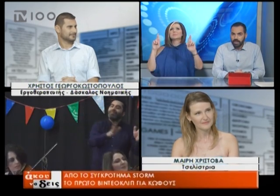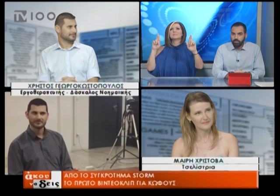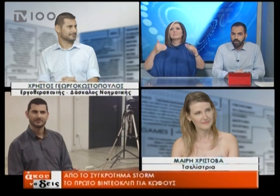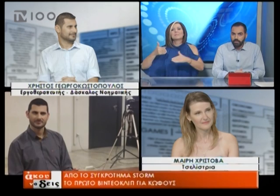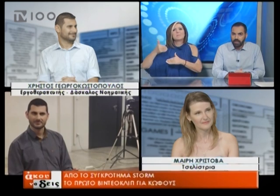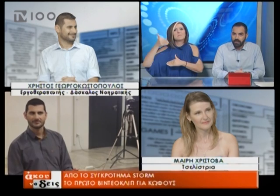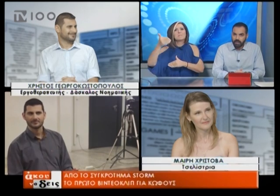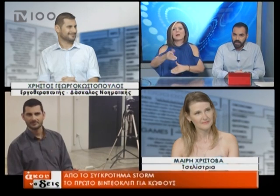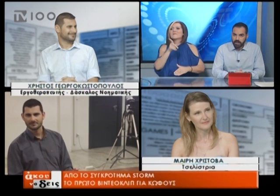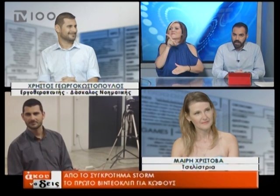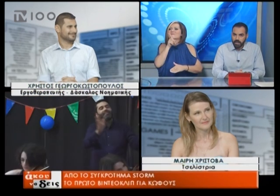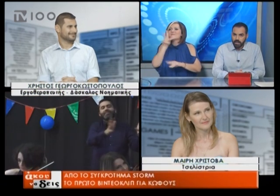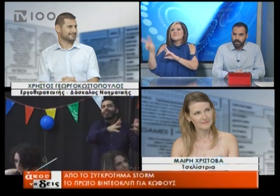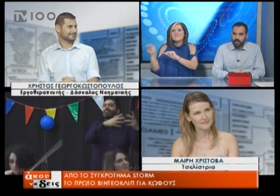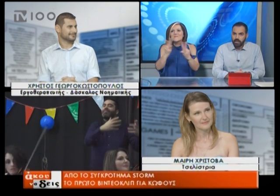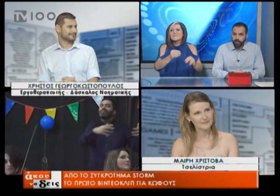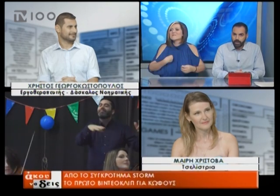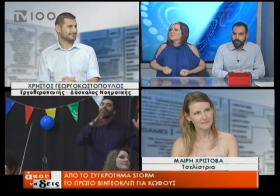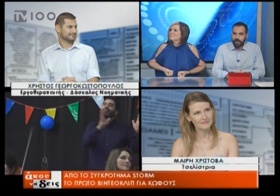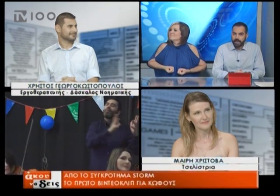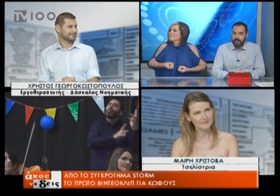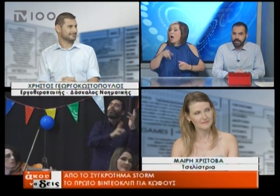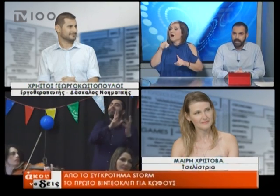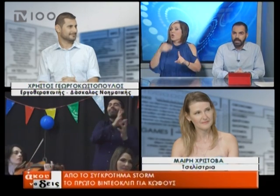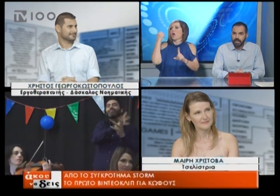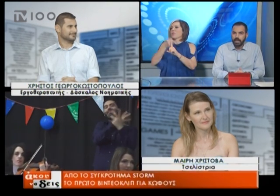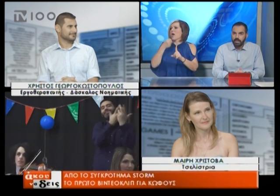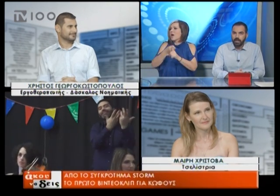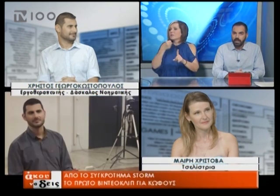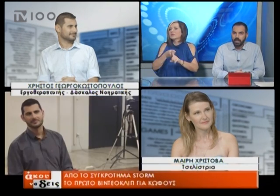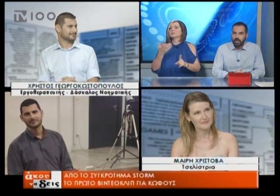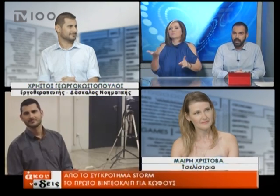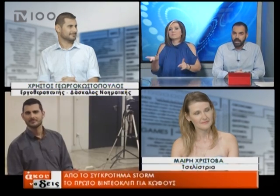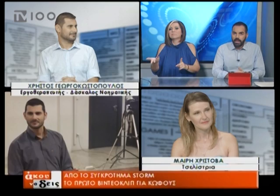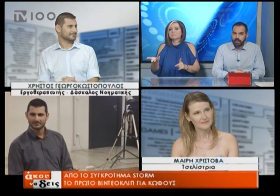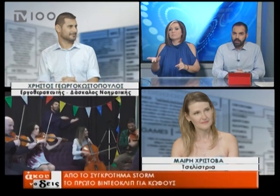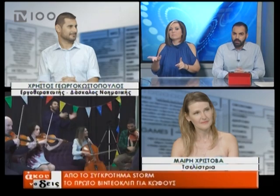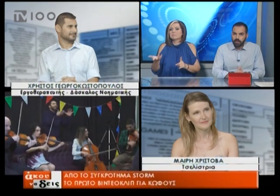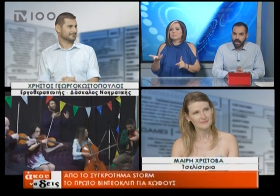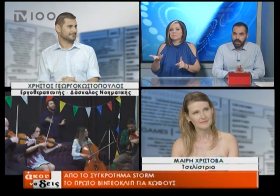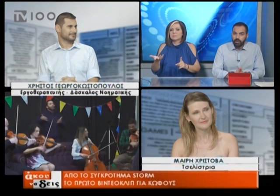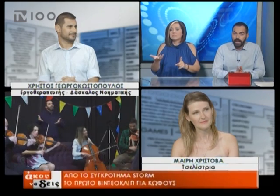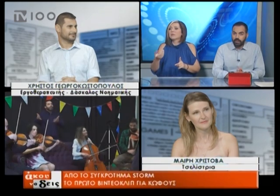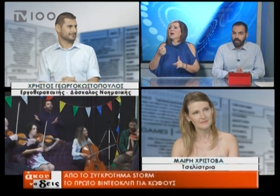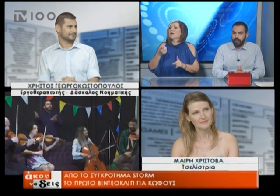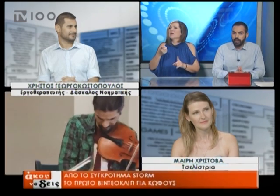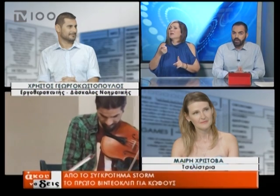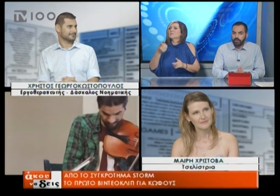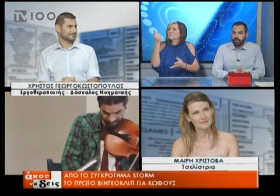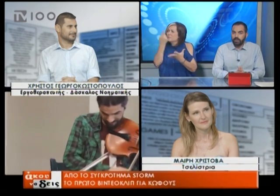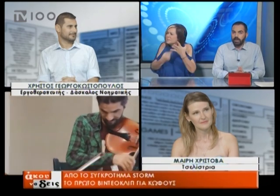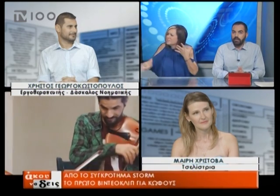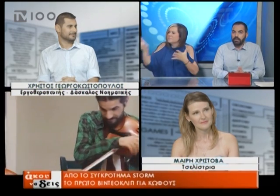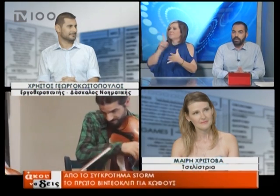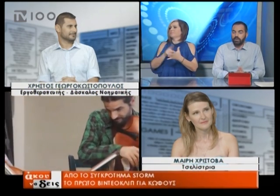Νομίζω ότι είναι μια διεκδίκηση, την οποία πρέπει να την έντονα να το ανοίξουν αυτό